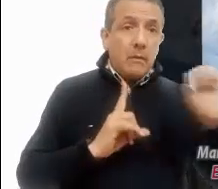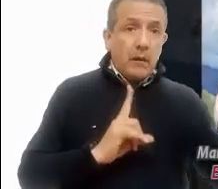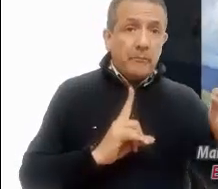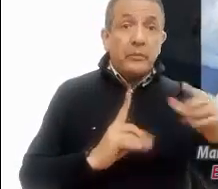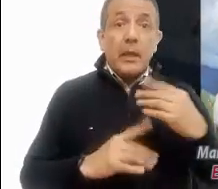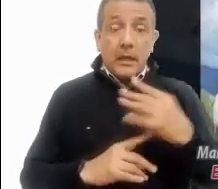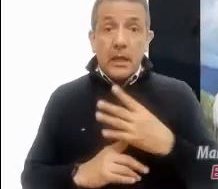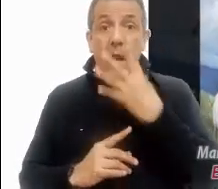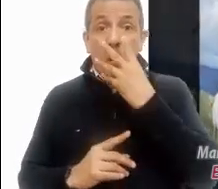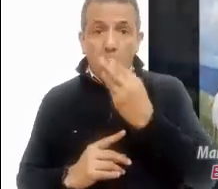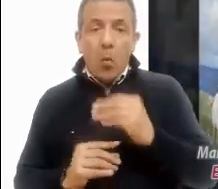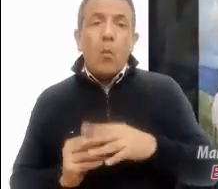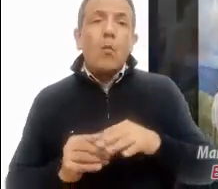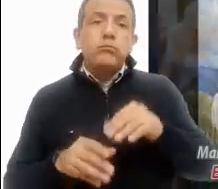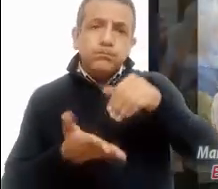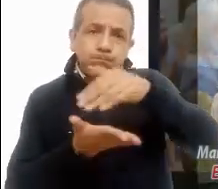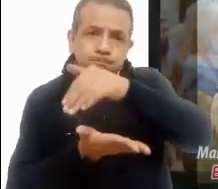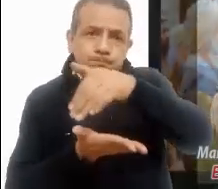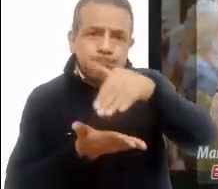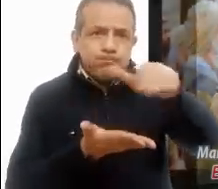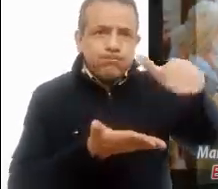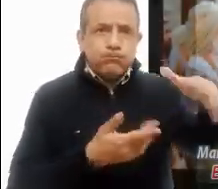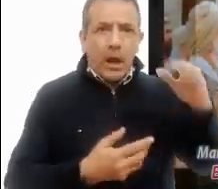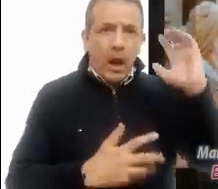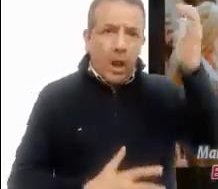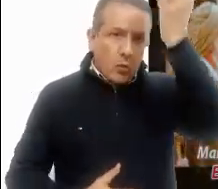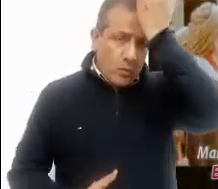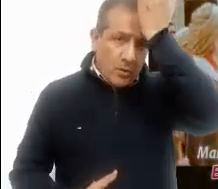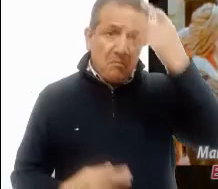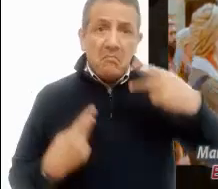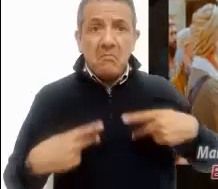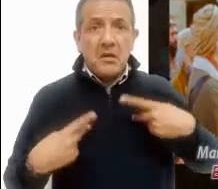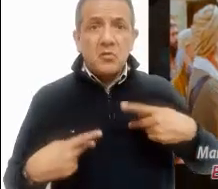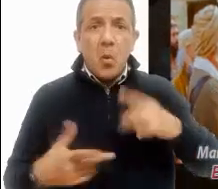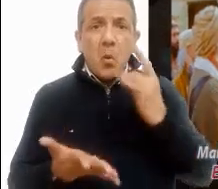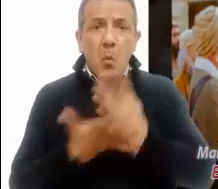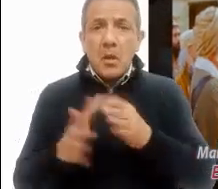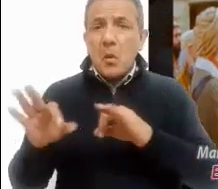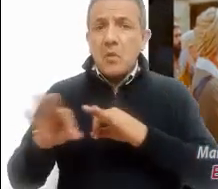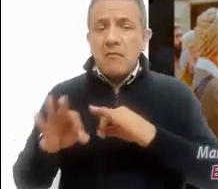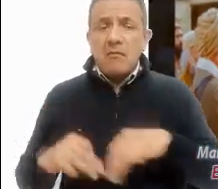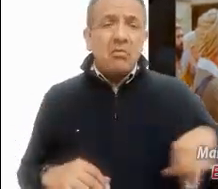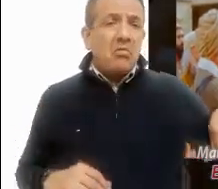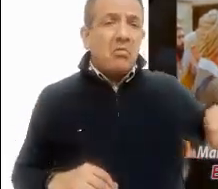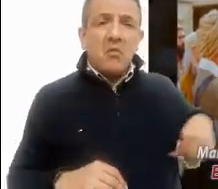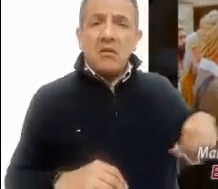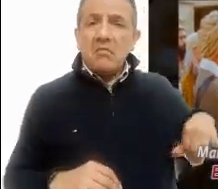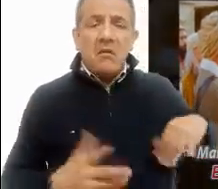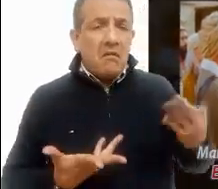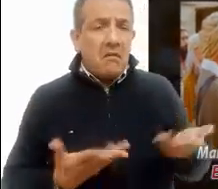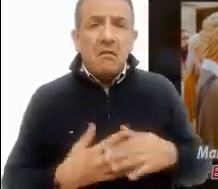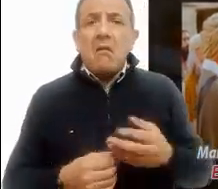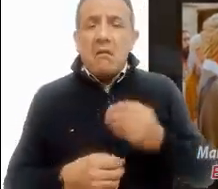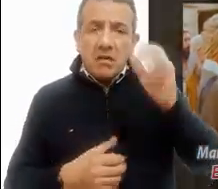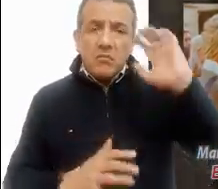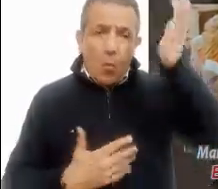dispersa, porque a un asalariado no le importan las ovejas. Yo soy el buen pastor porque conozco